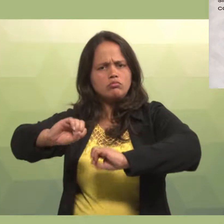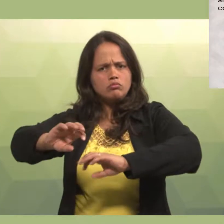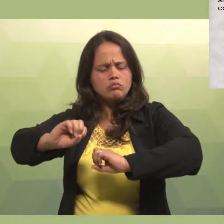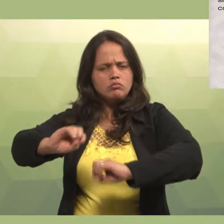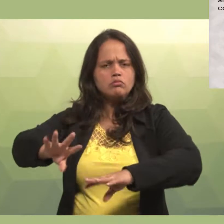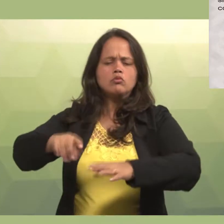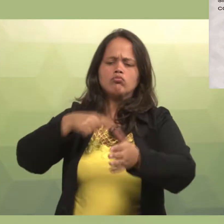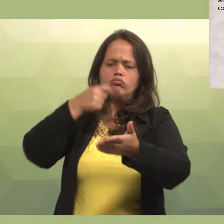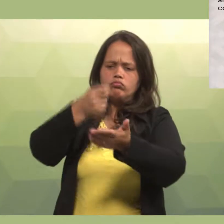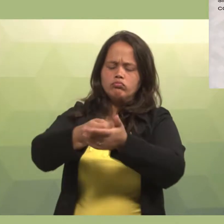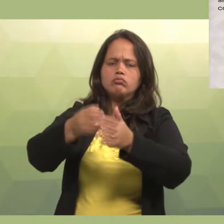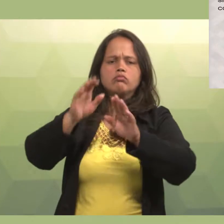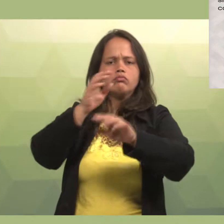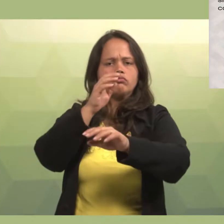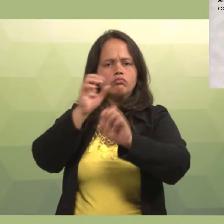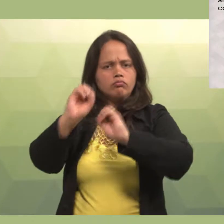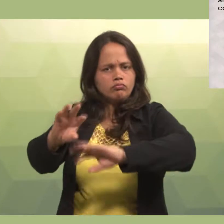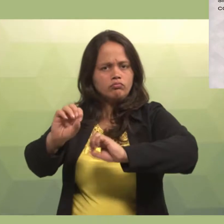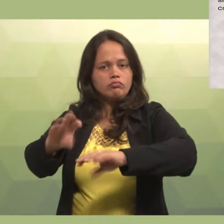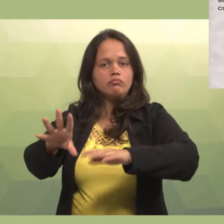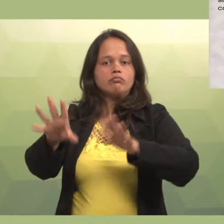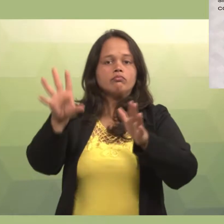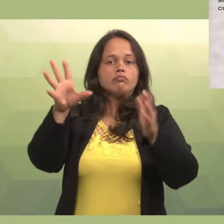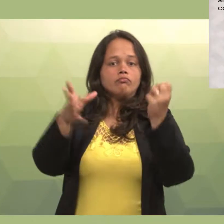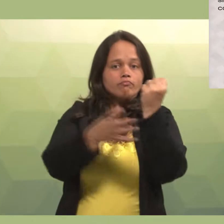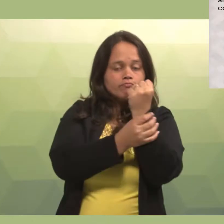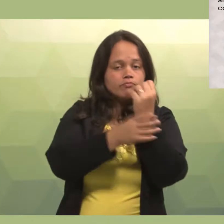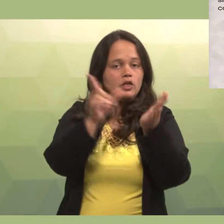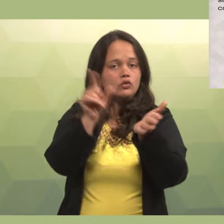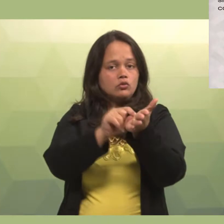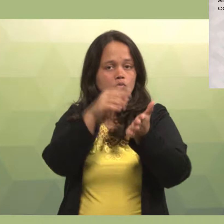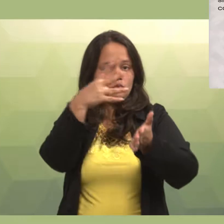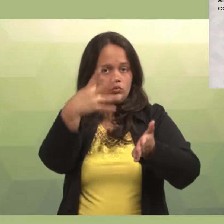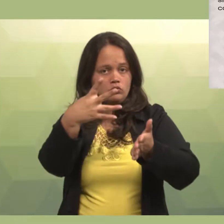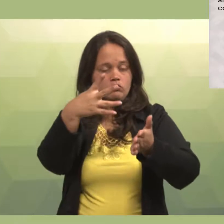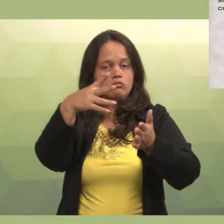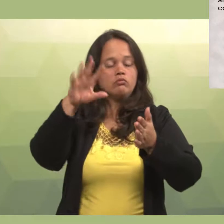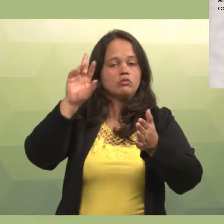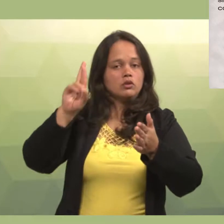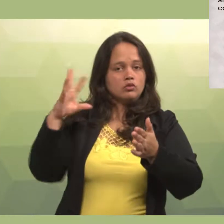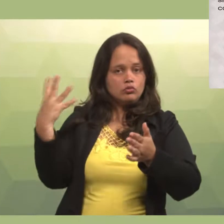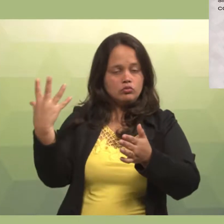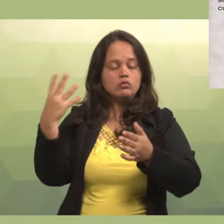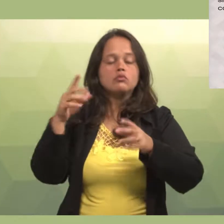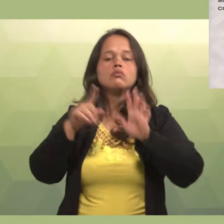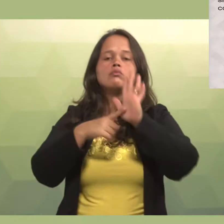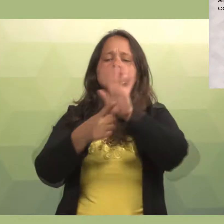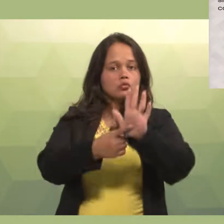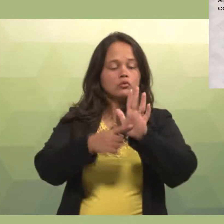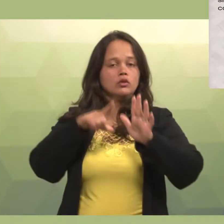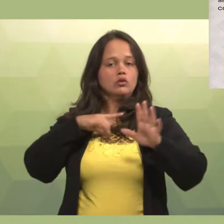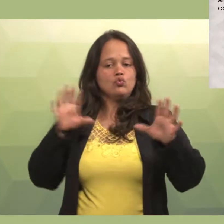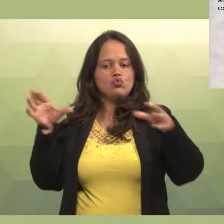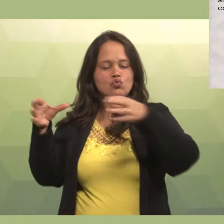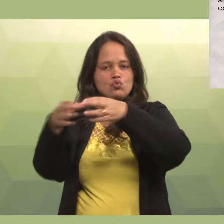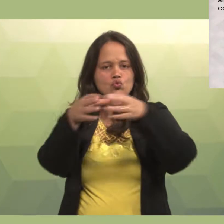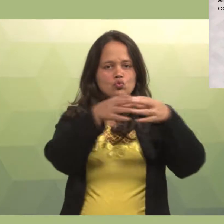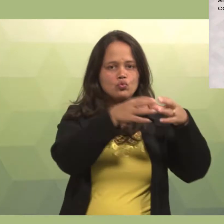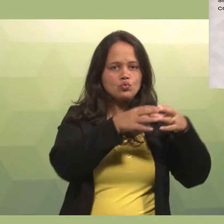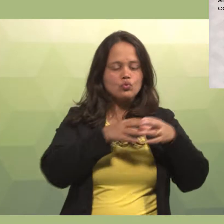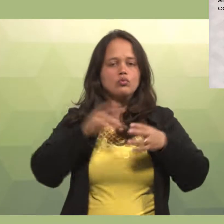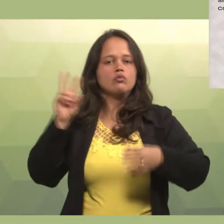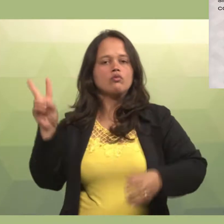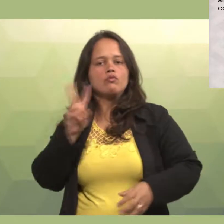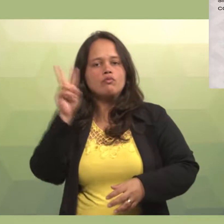à educação, assegurados no artigo 4º dessa resolução, configura-se como conjunto de valores